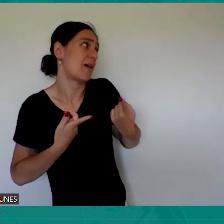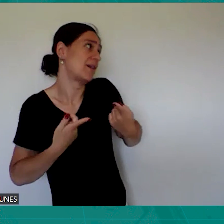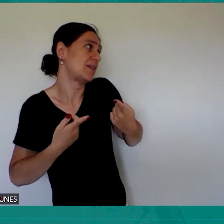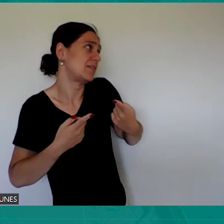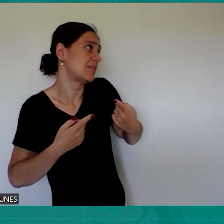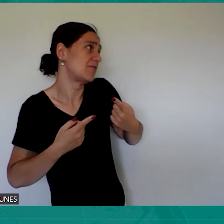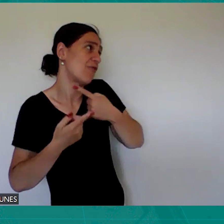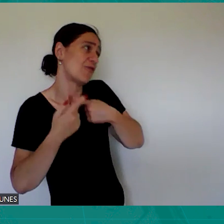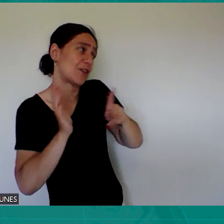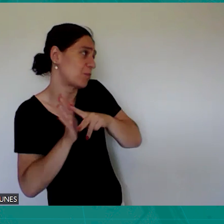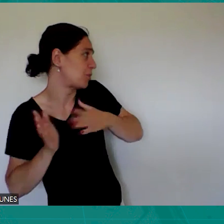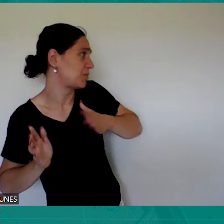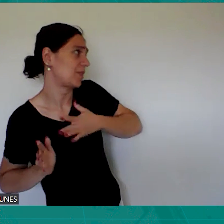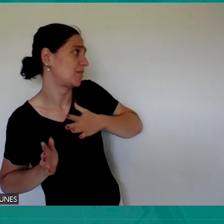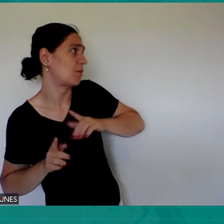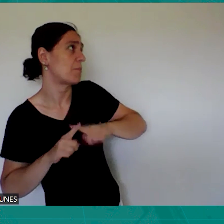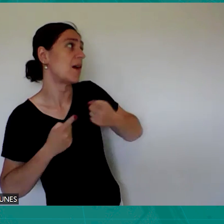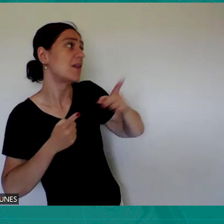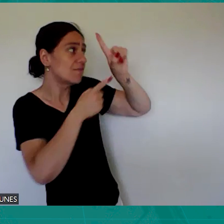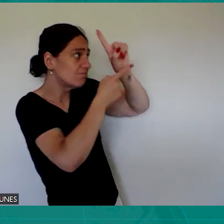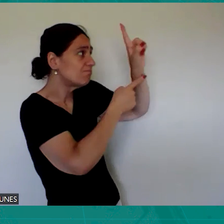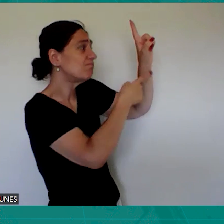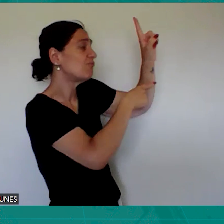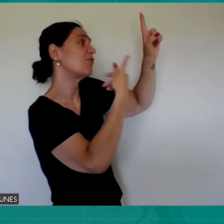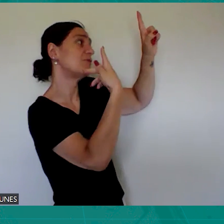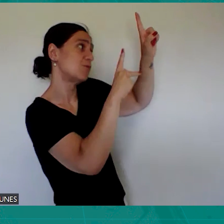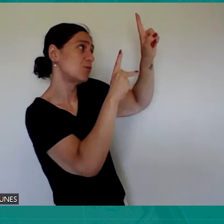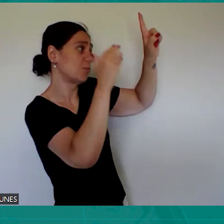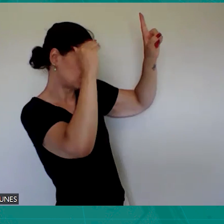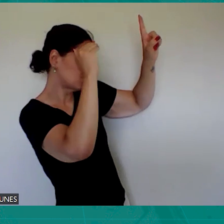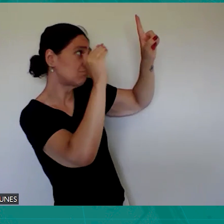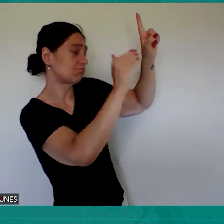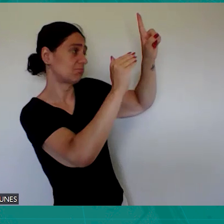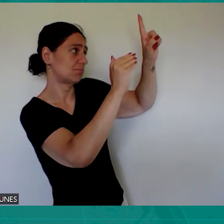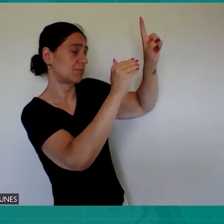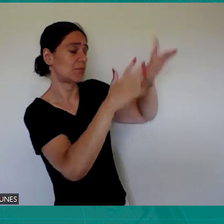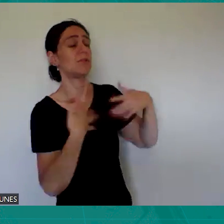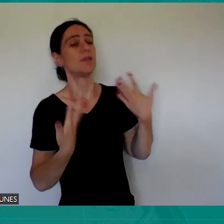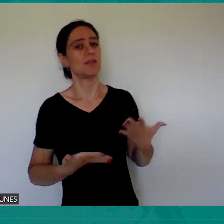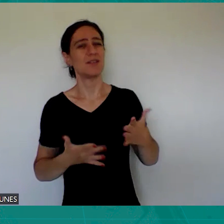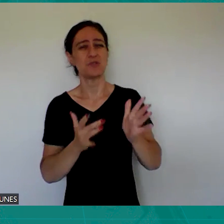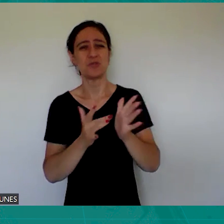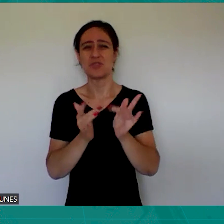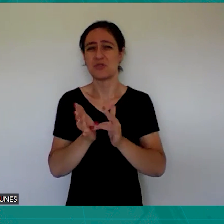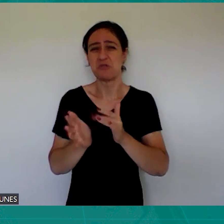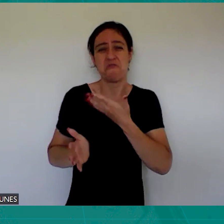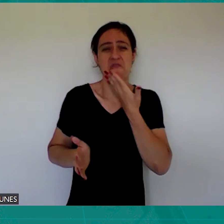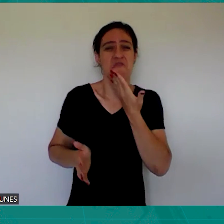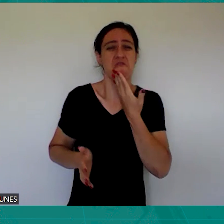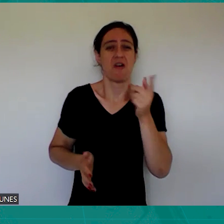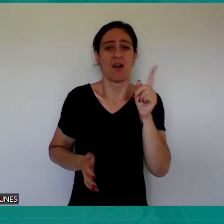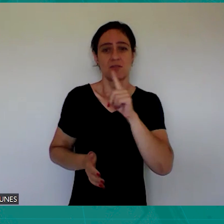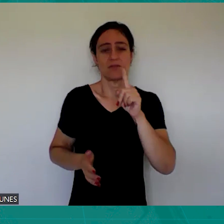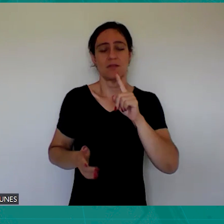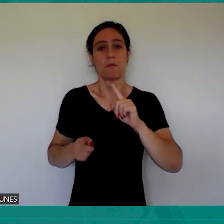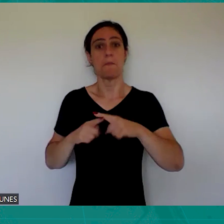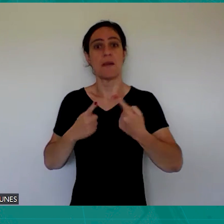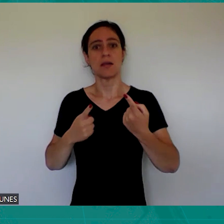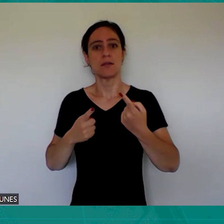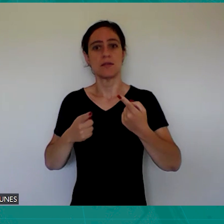seja como tu queres. Então, irmãos, não é fácil para Jesus, mas Jesus veio justamente para fazer